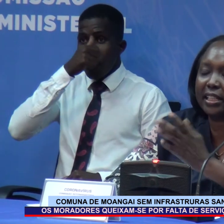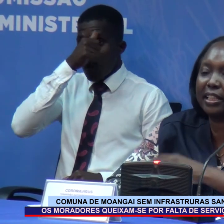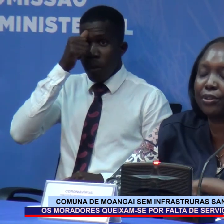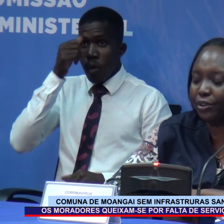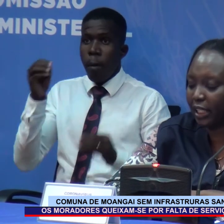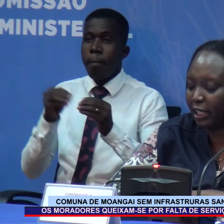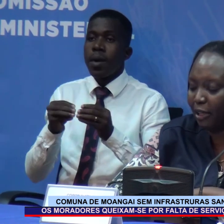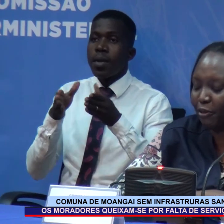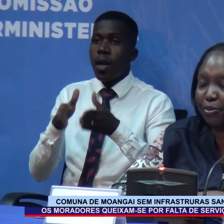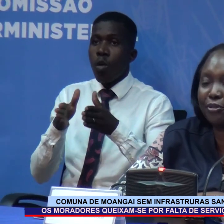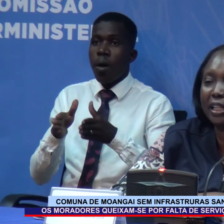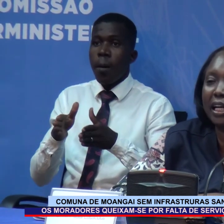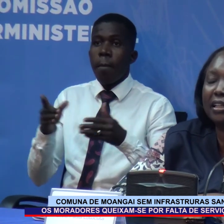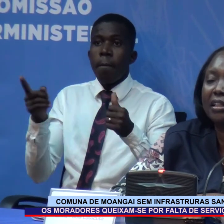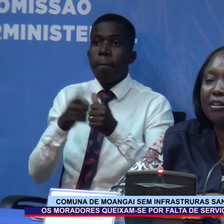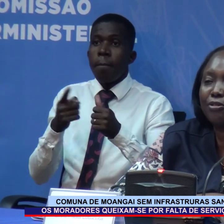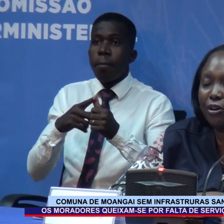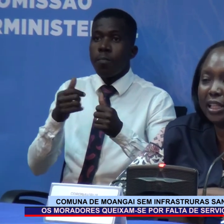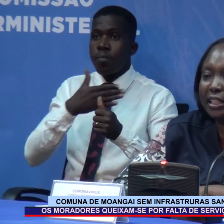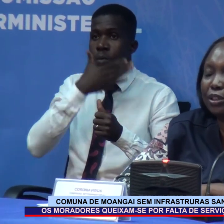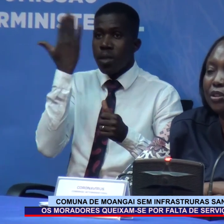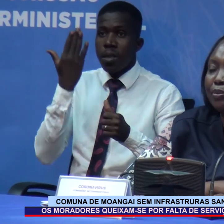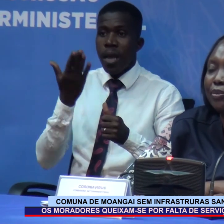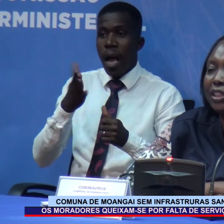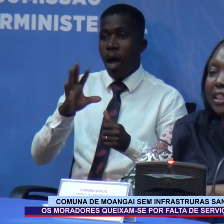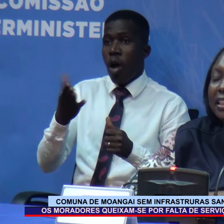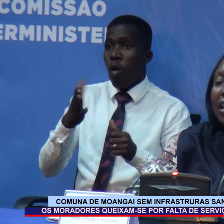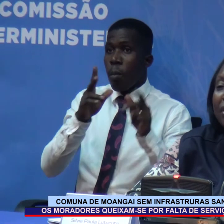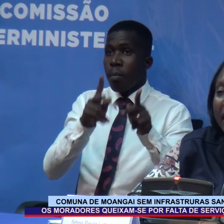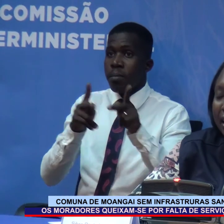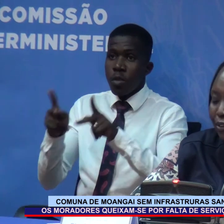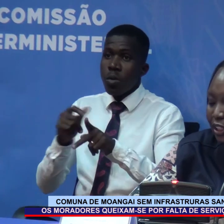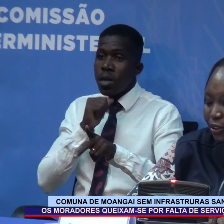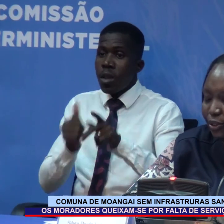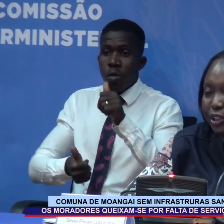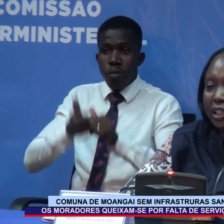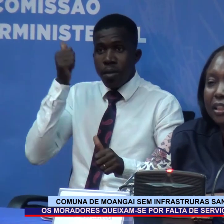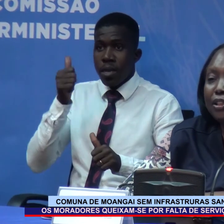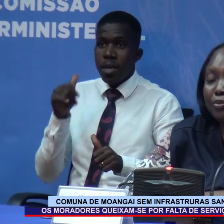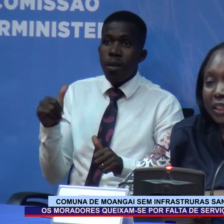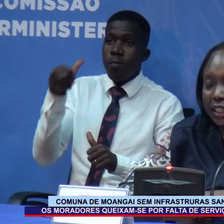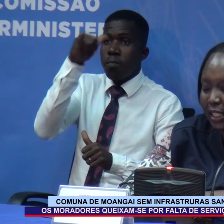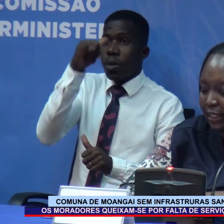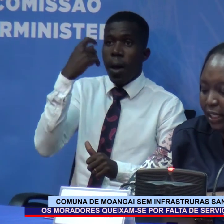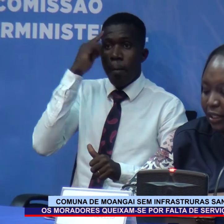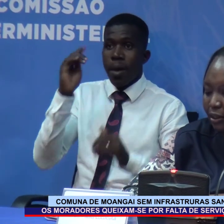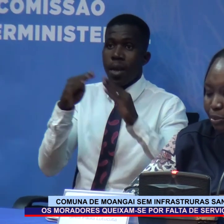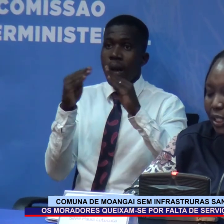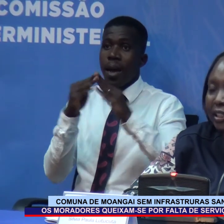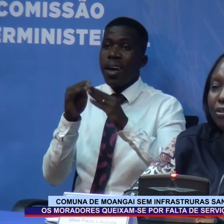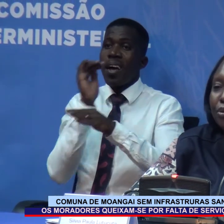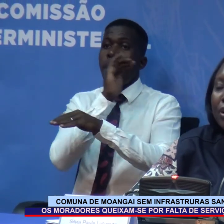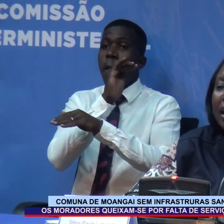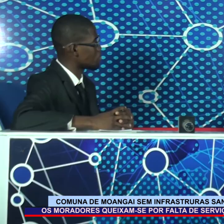a gente às vezes pensa que a solução está no médico. Não, está no especialista, porque o médico também é um ser humano falível e que,